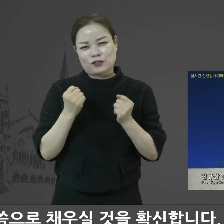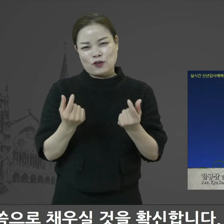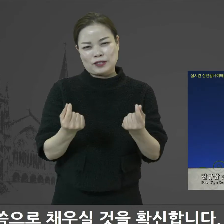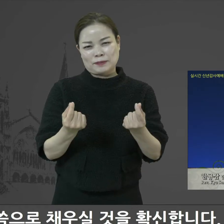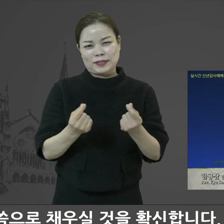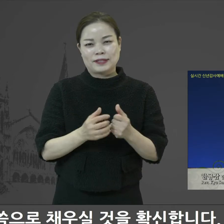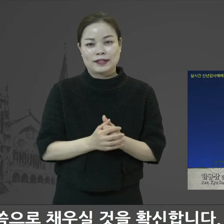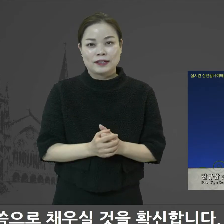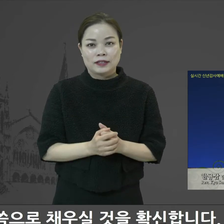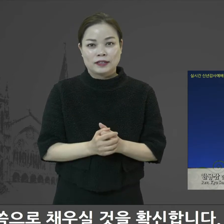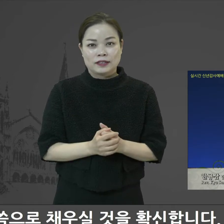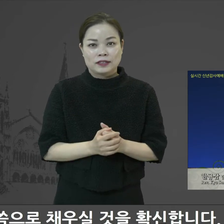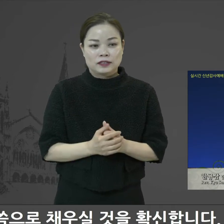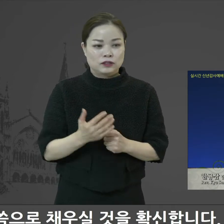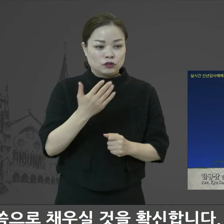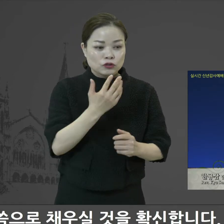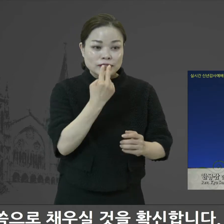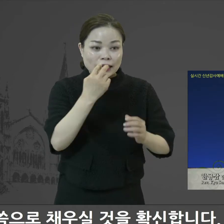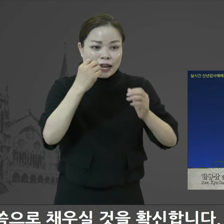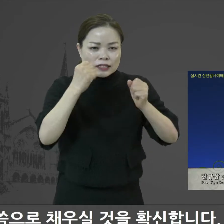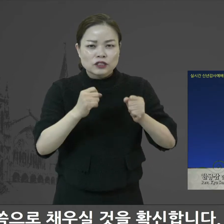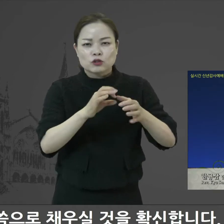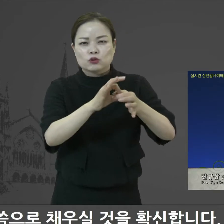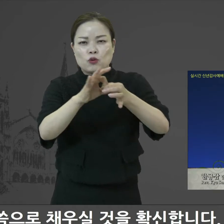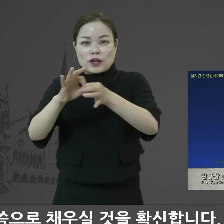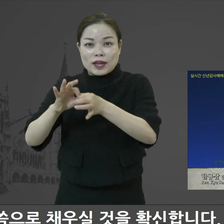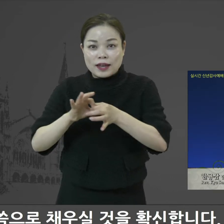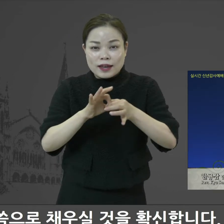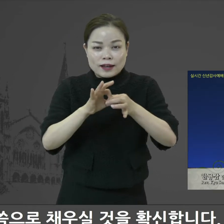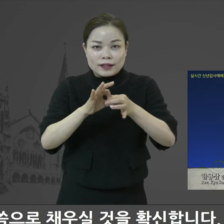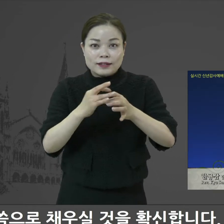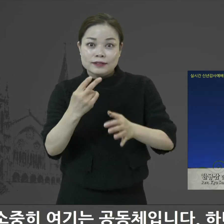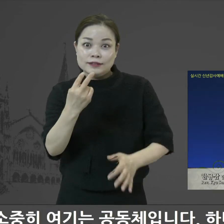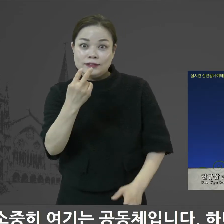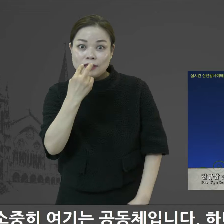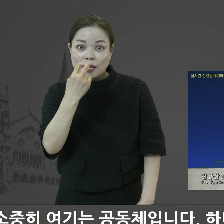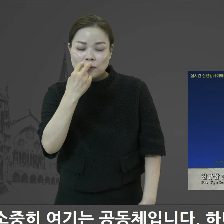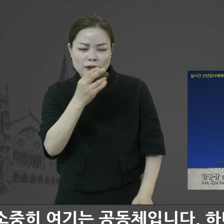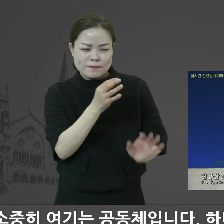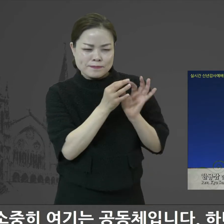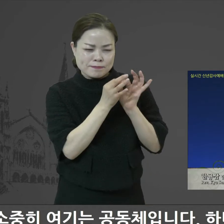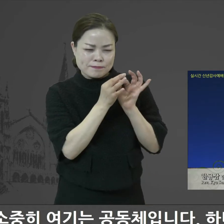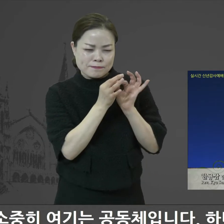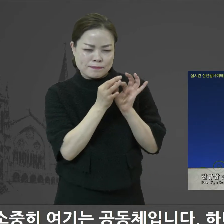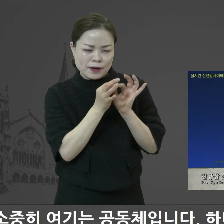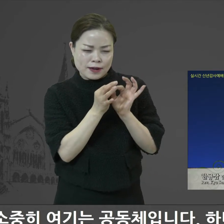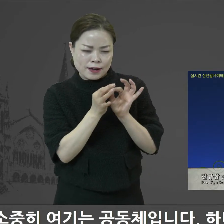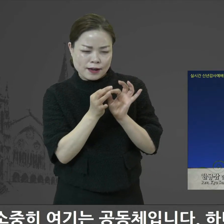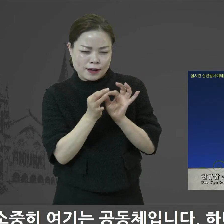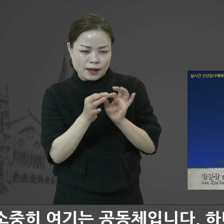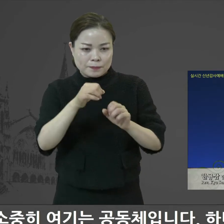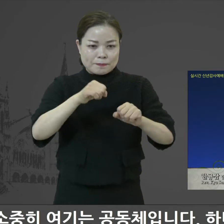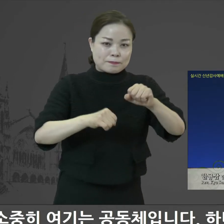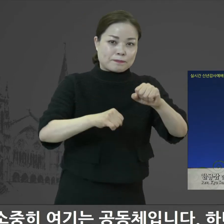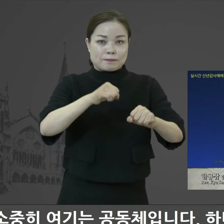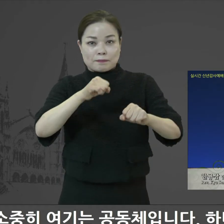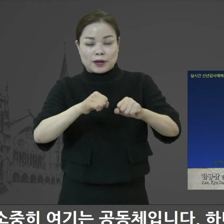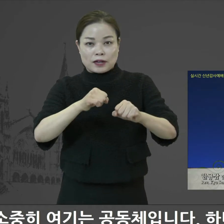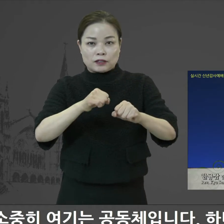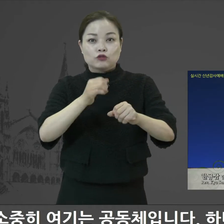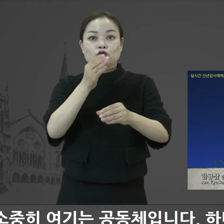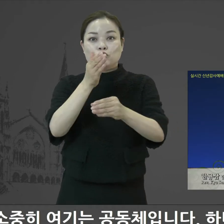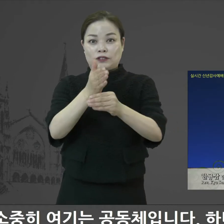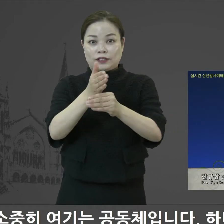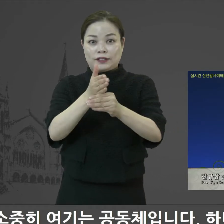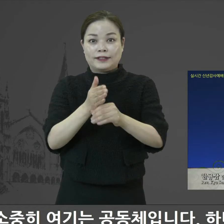뜻입니다. 유기체적인 결합을 통해서 생명이 지속적으로 운동하고 있다, 그런